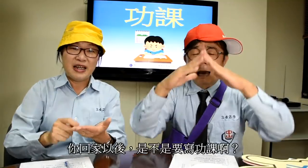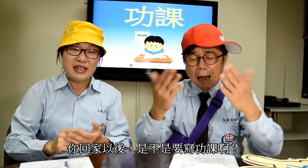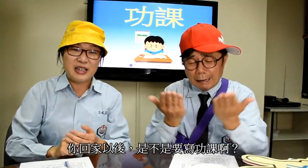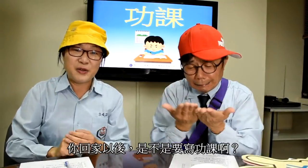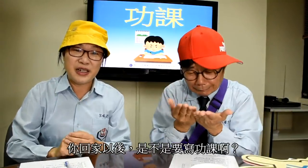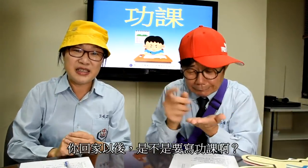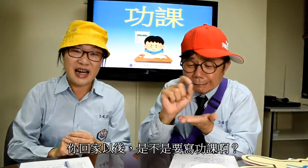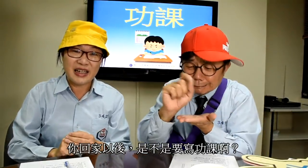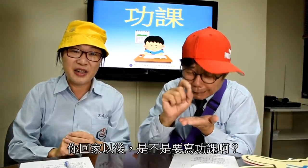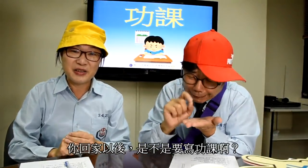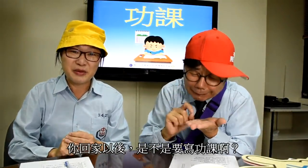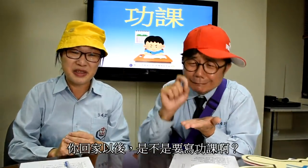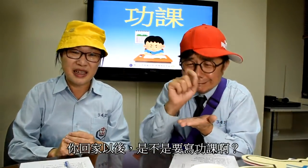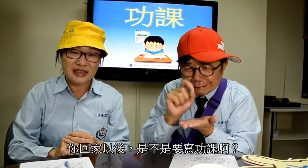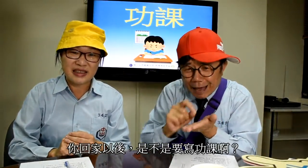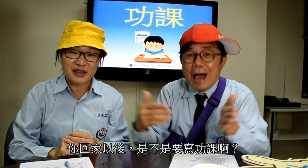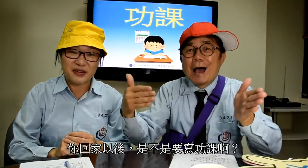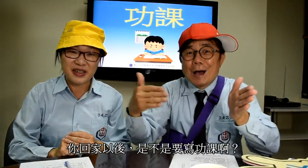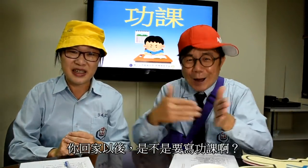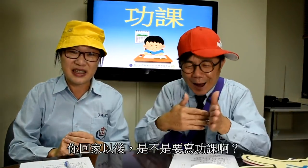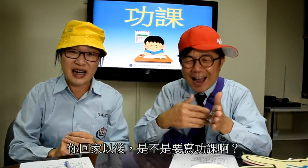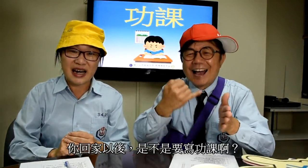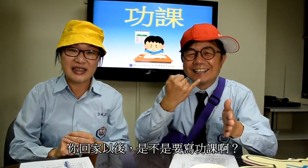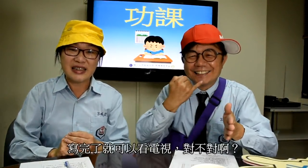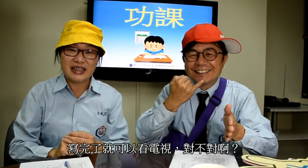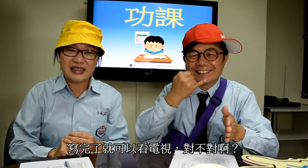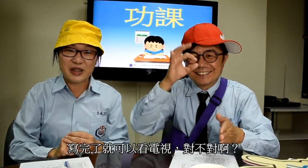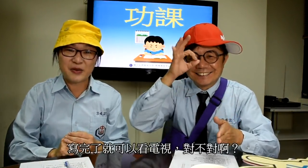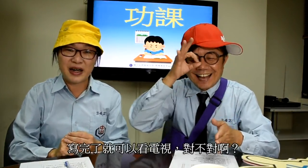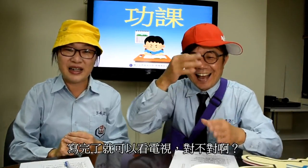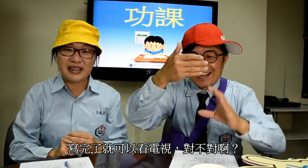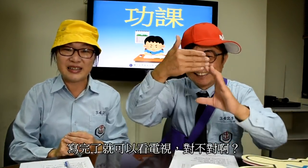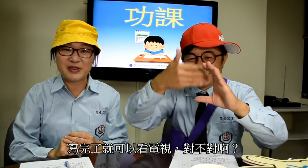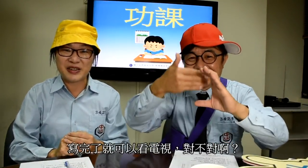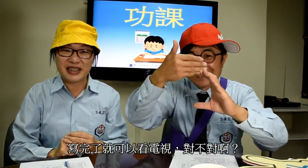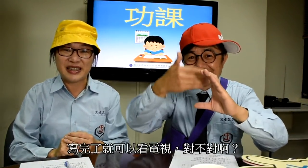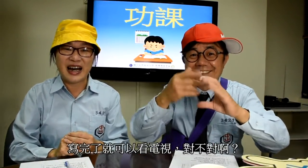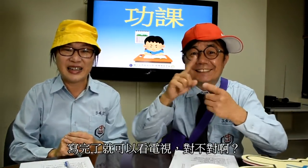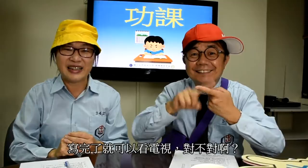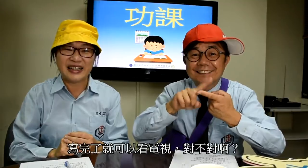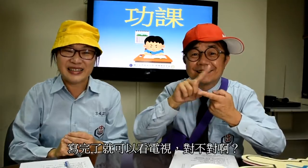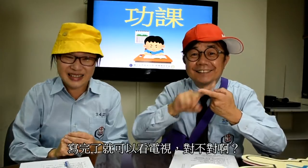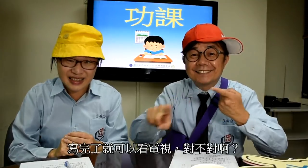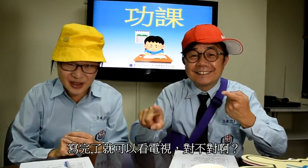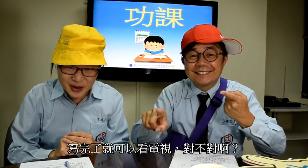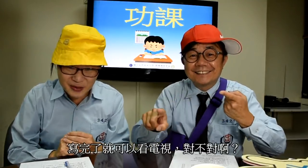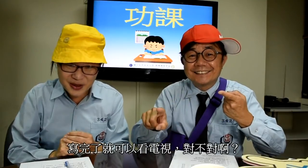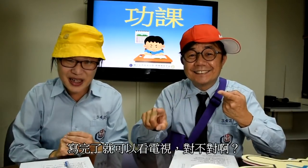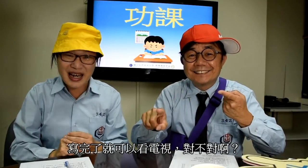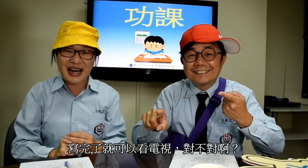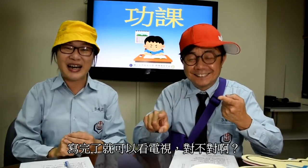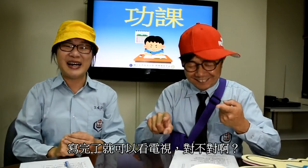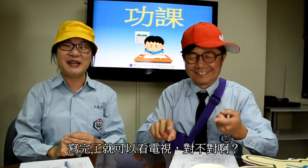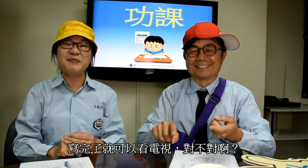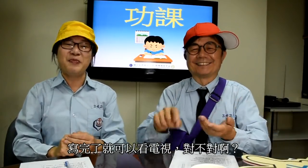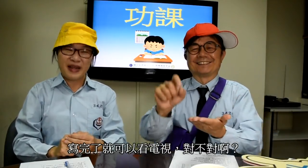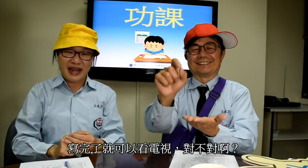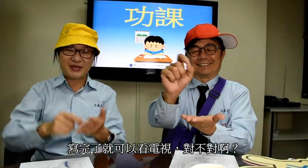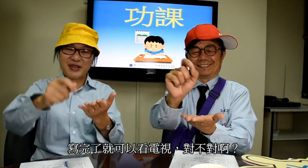你回家以后是不是要写功课啊？写完了就可以看电视，对不对啊？所以要